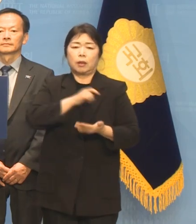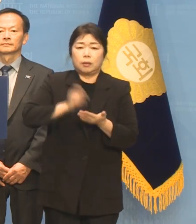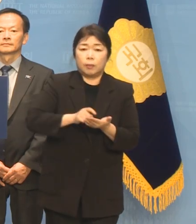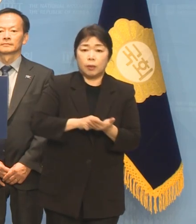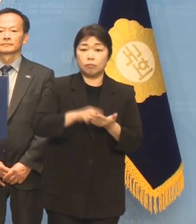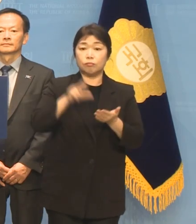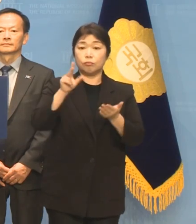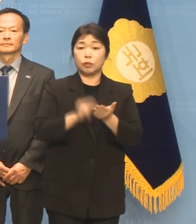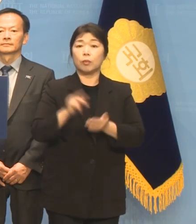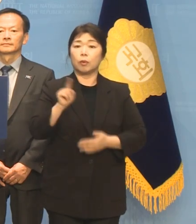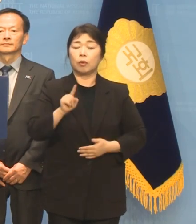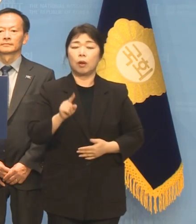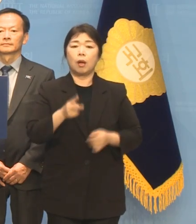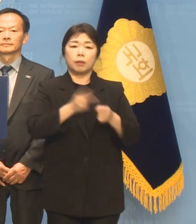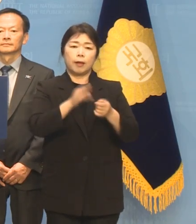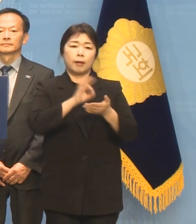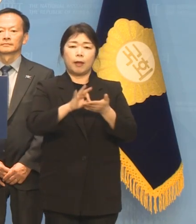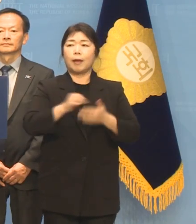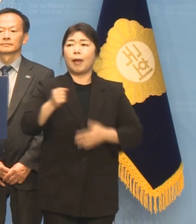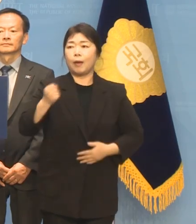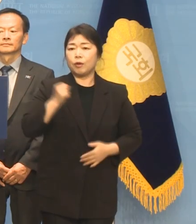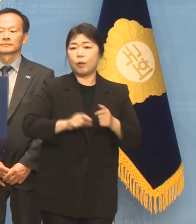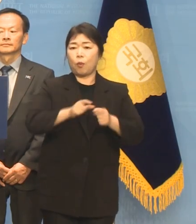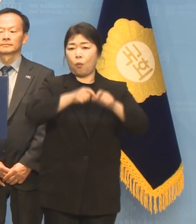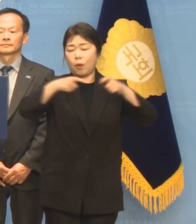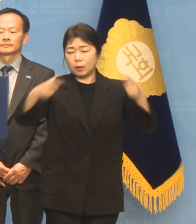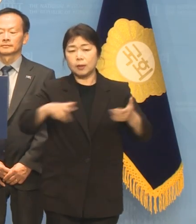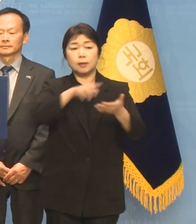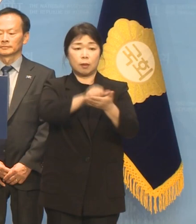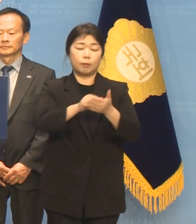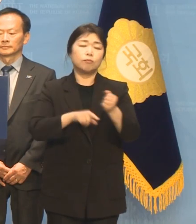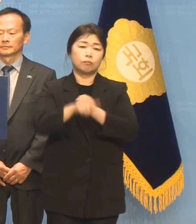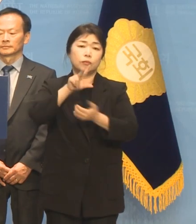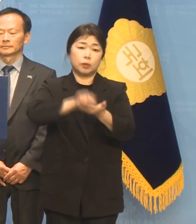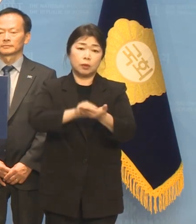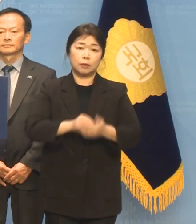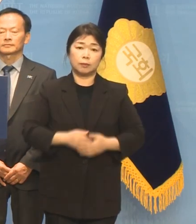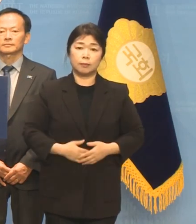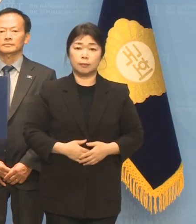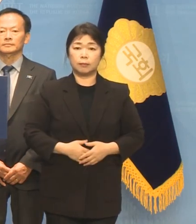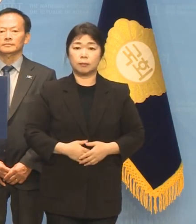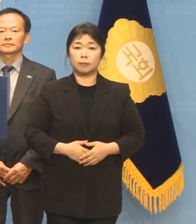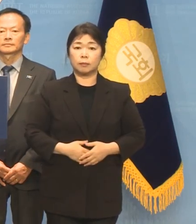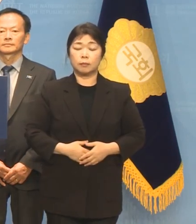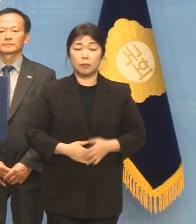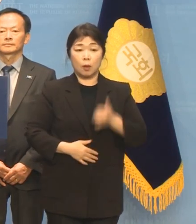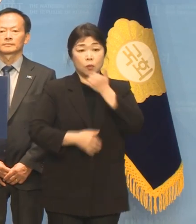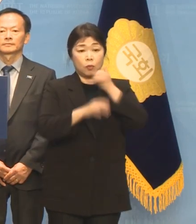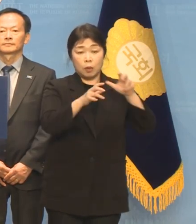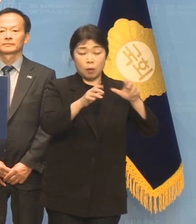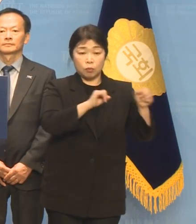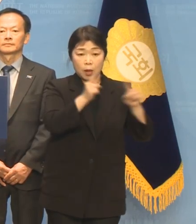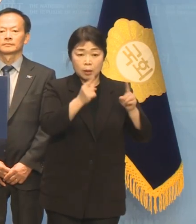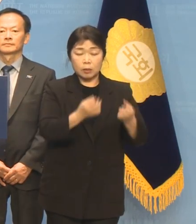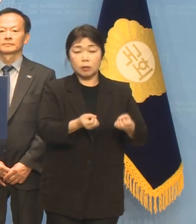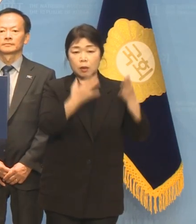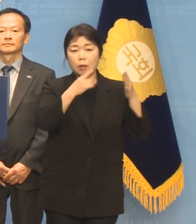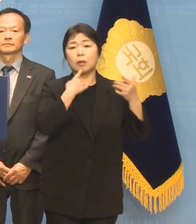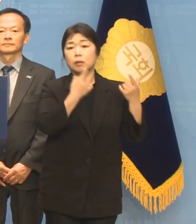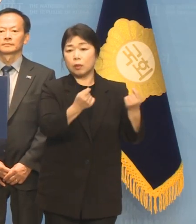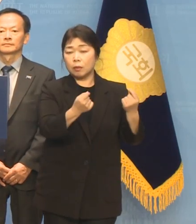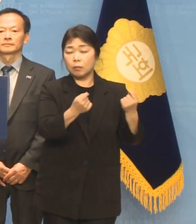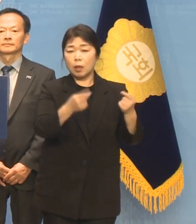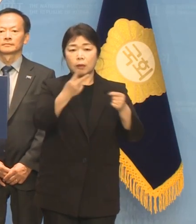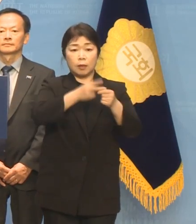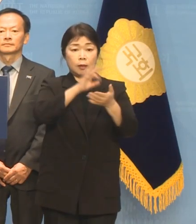과제는 재생 에너지를 대대적으로 확충하는 것입니다 독일에 부활절 패키지와 같은